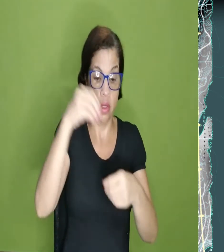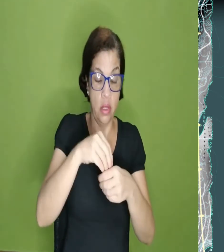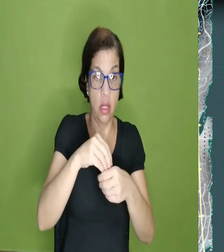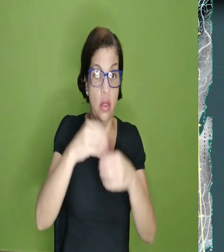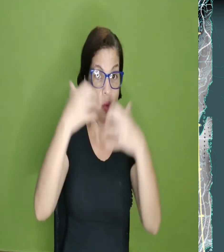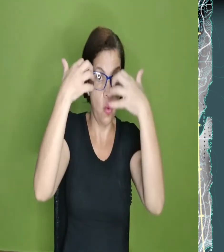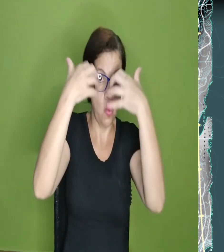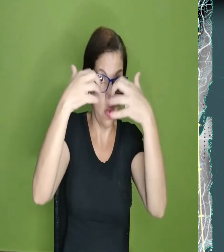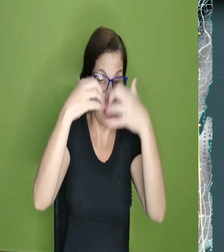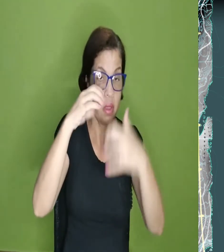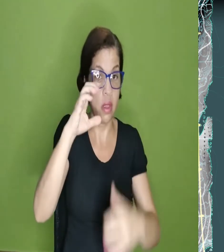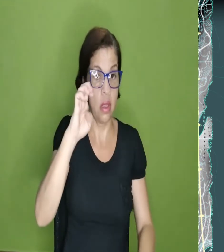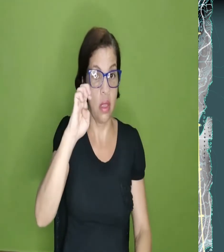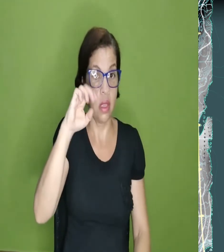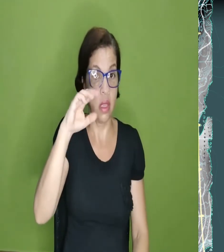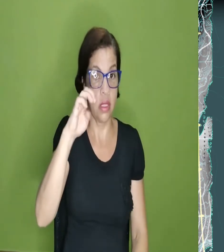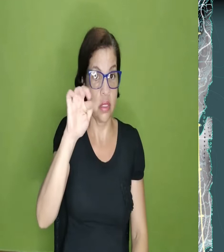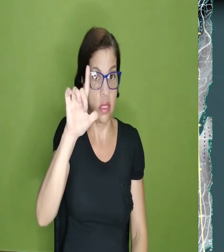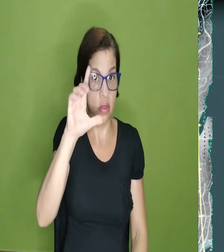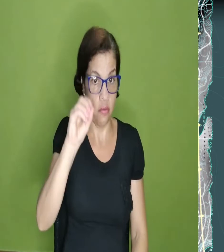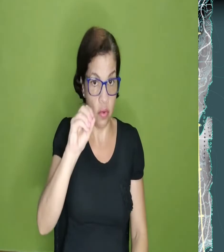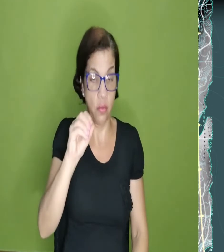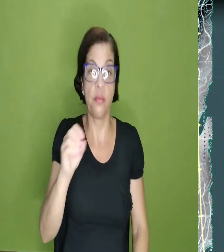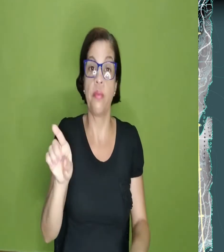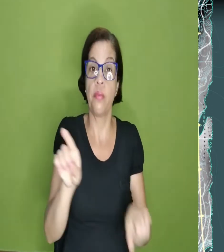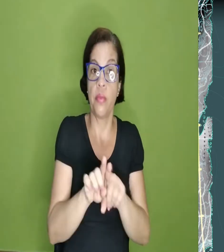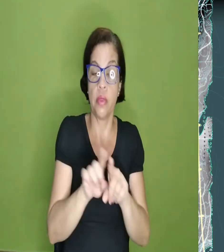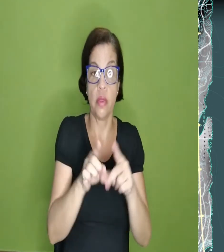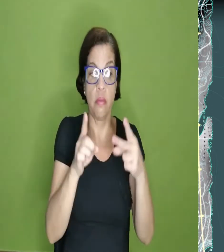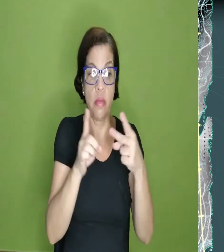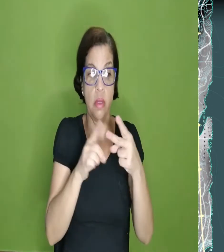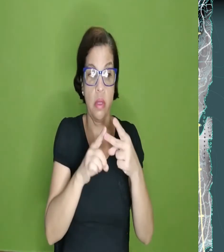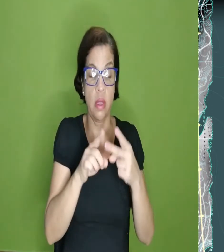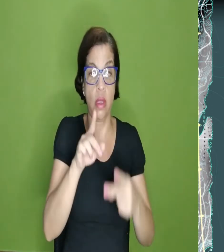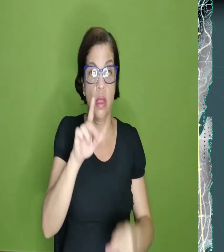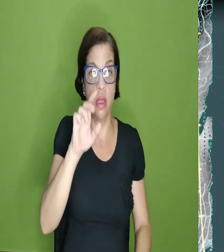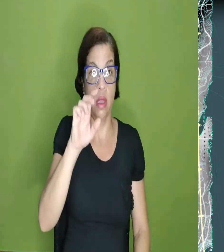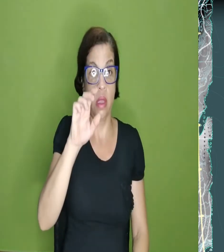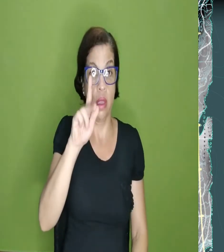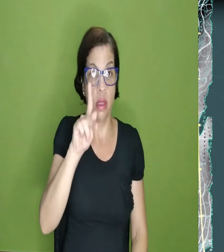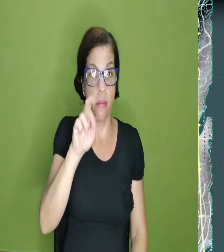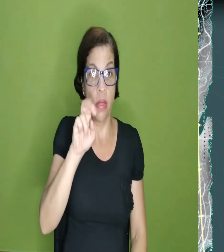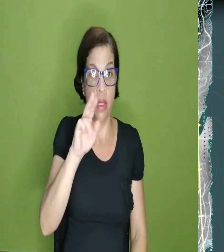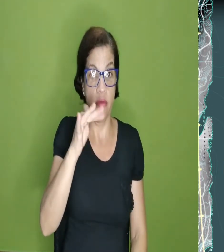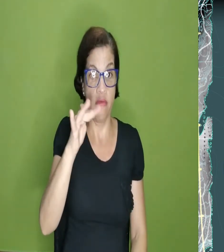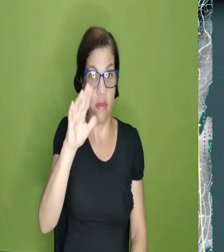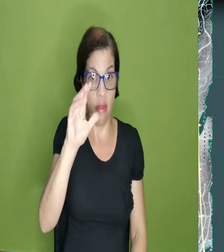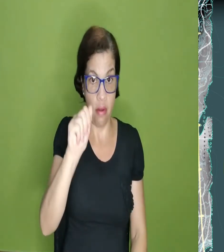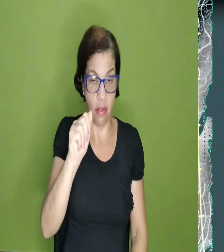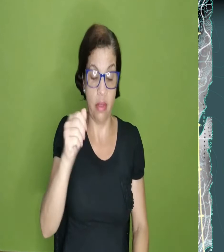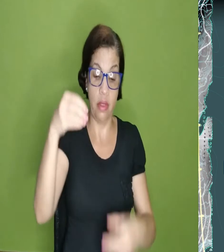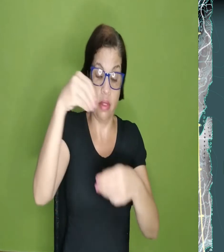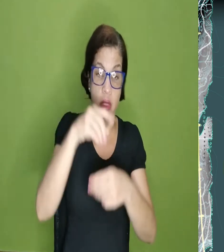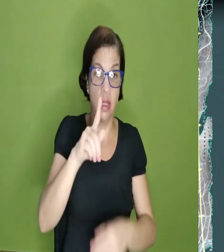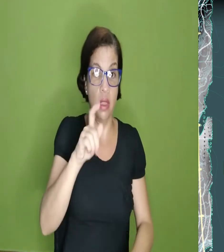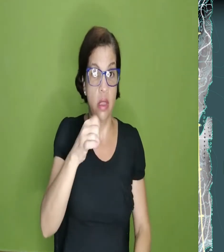pelo encéfalo, e pela medula espinhal, ou periférico, composto pelos gânglios e pelos nervos, ou ainda